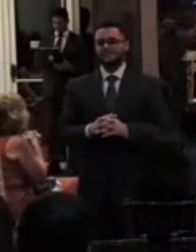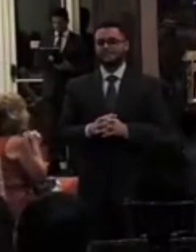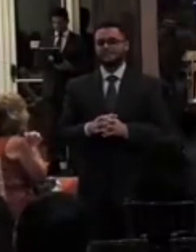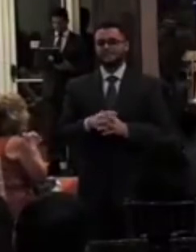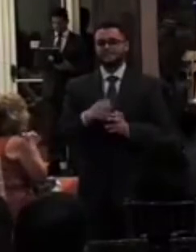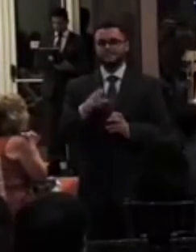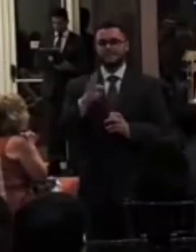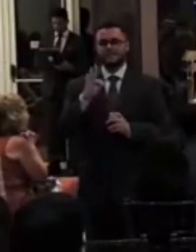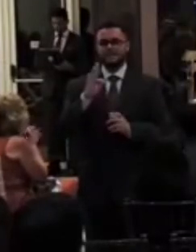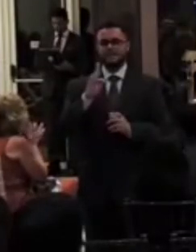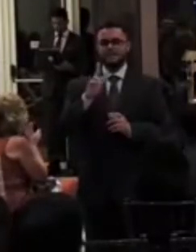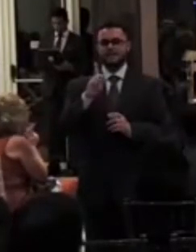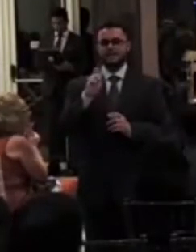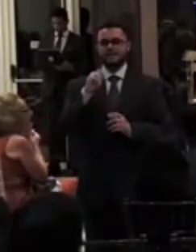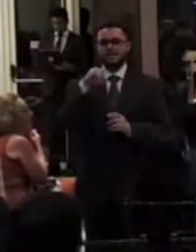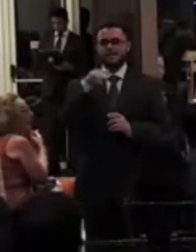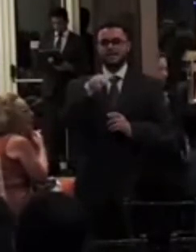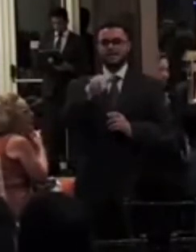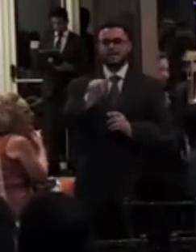Tainá Can Lima.